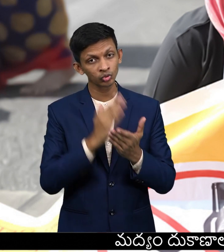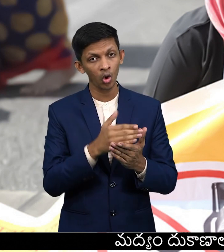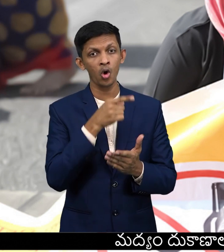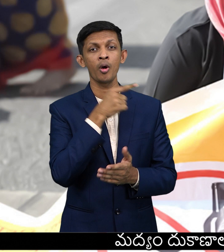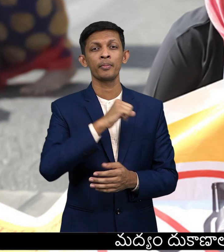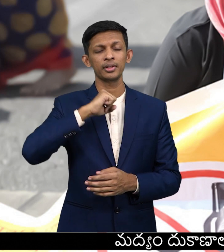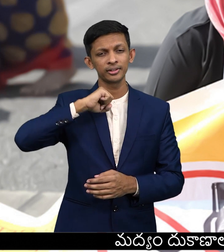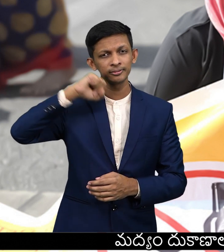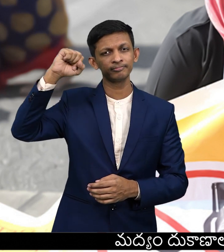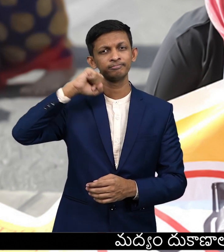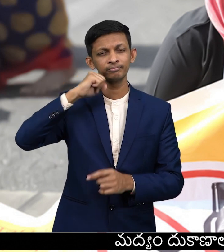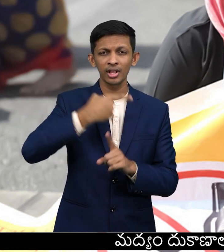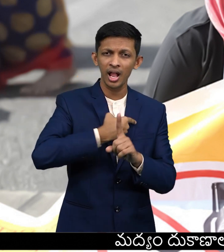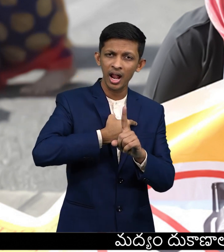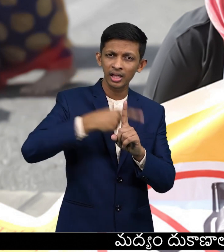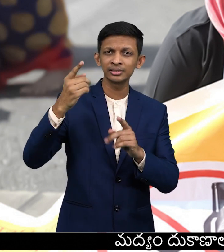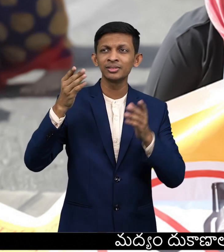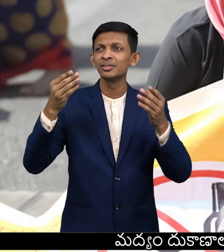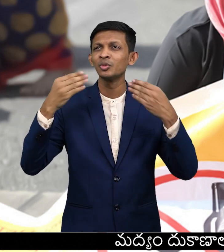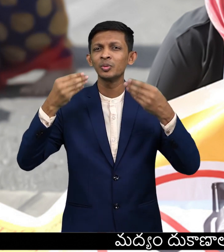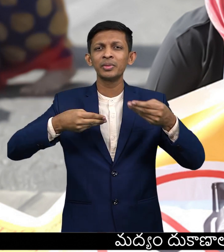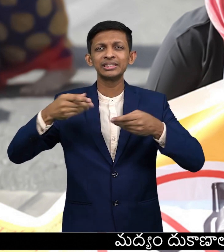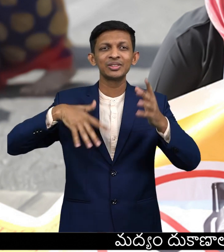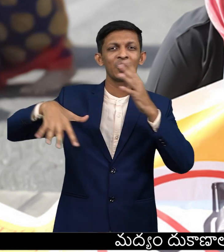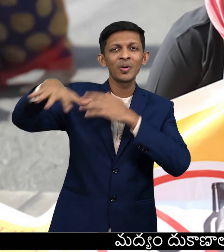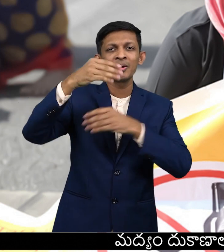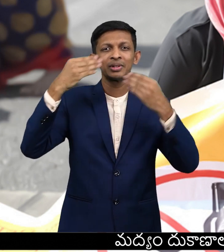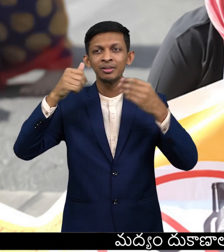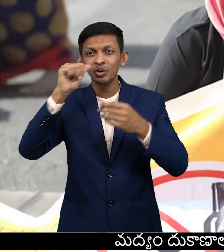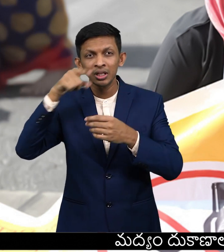మద్యం దుకాణాలకు వ్యతిరేకంగా నిరసనలు చేపట్టారు.